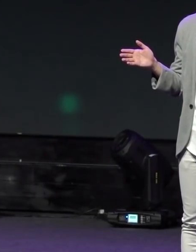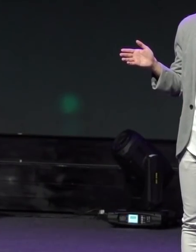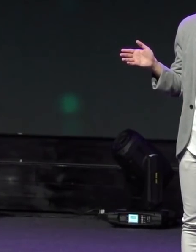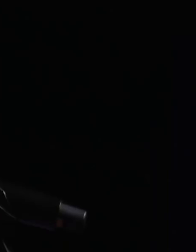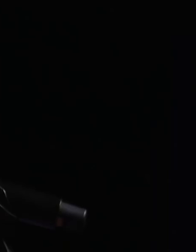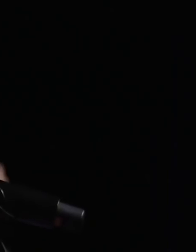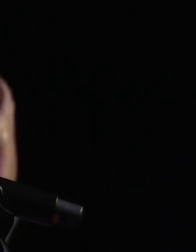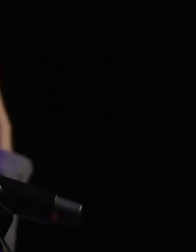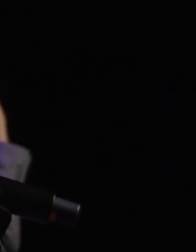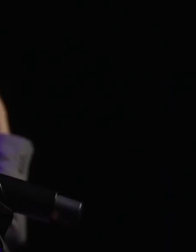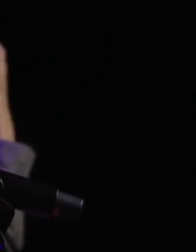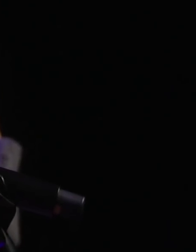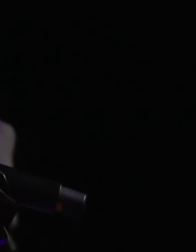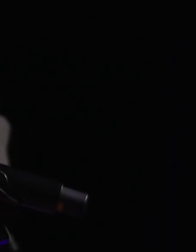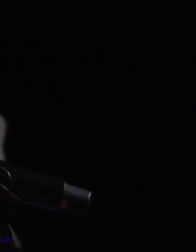terpesona